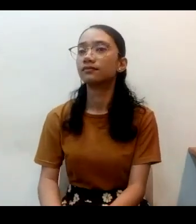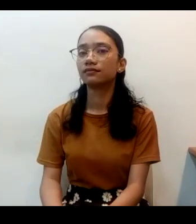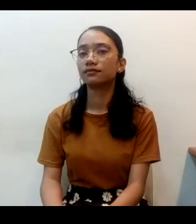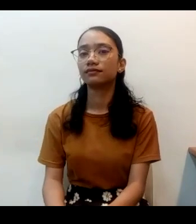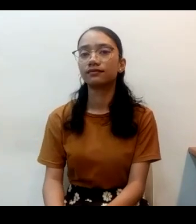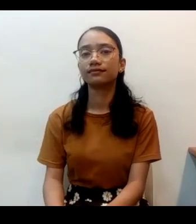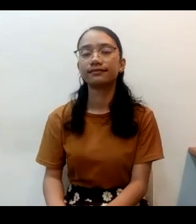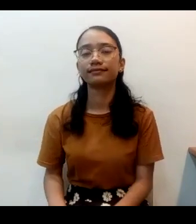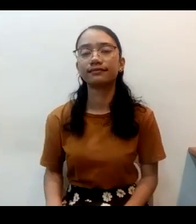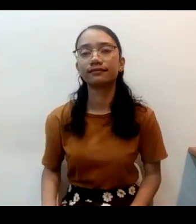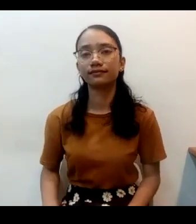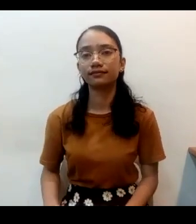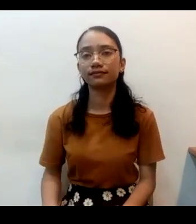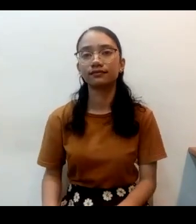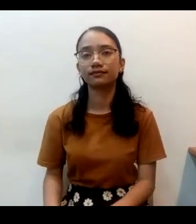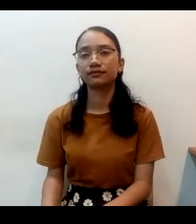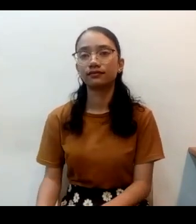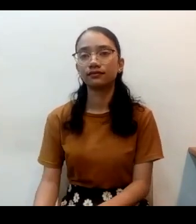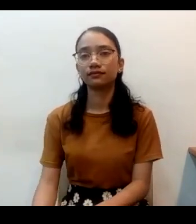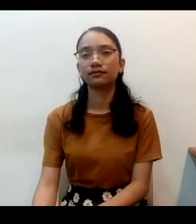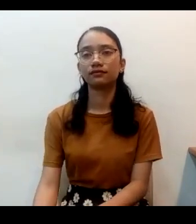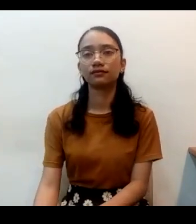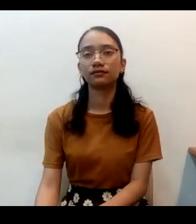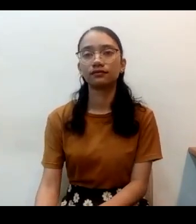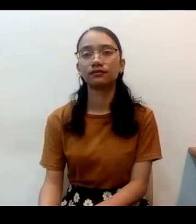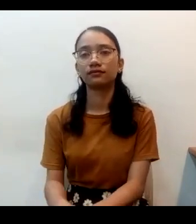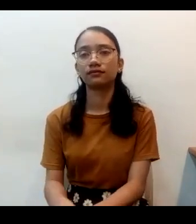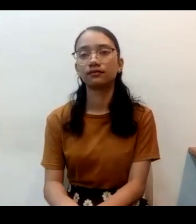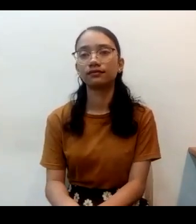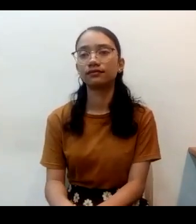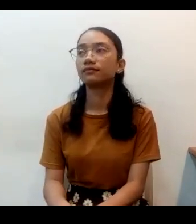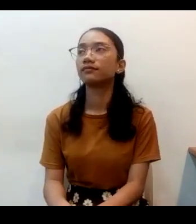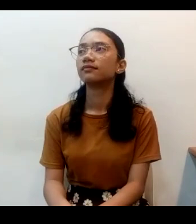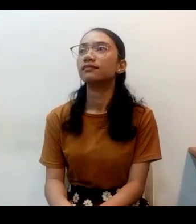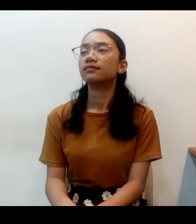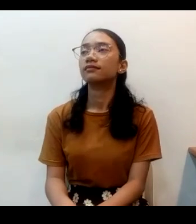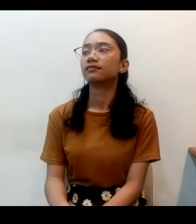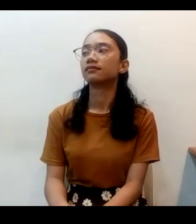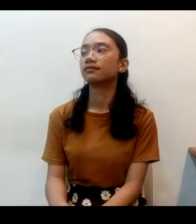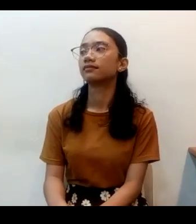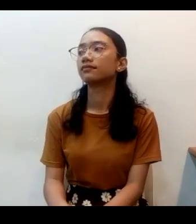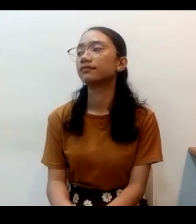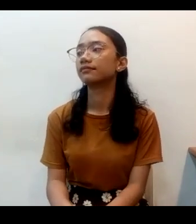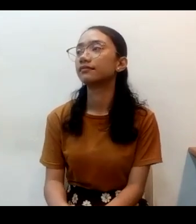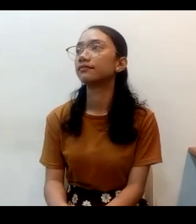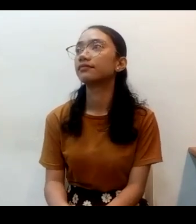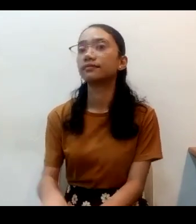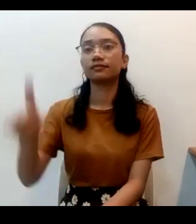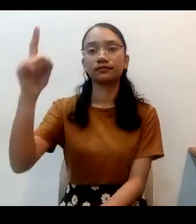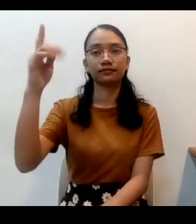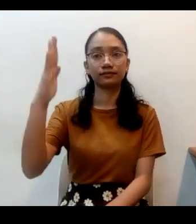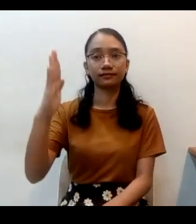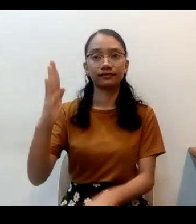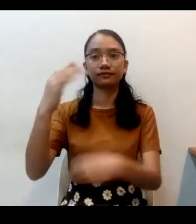ito'y nagkasala o ang kanyang mga magulang man, kundi upang mahayag sa kanya ang mga gawa ng Diyos. So God created